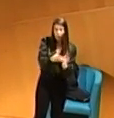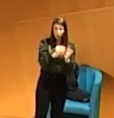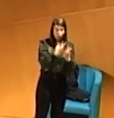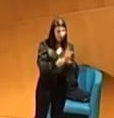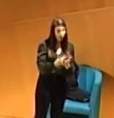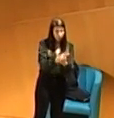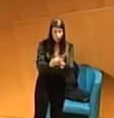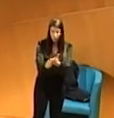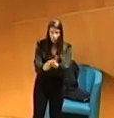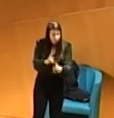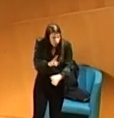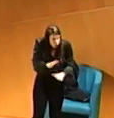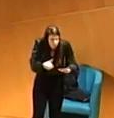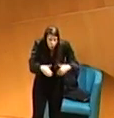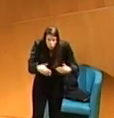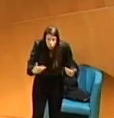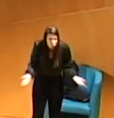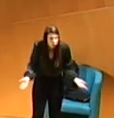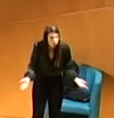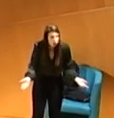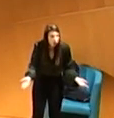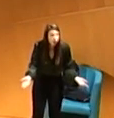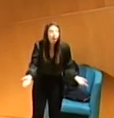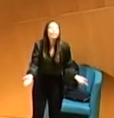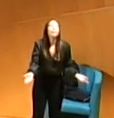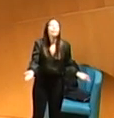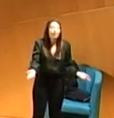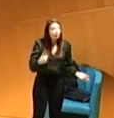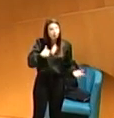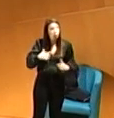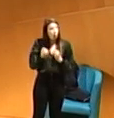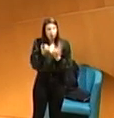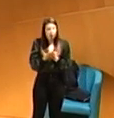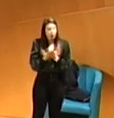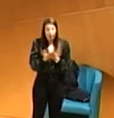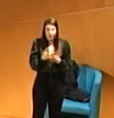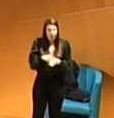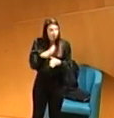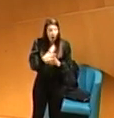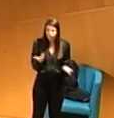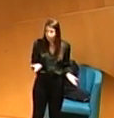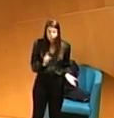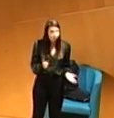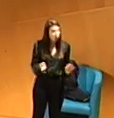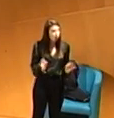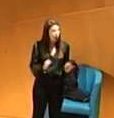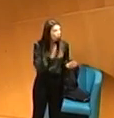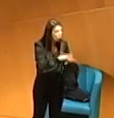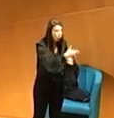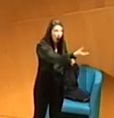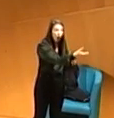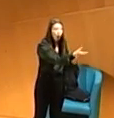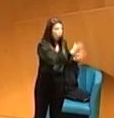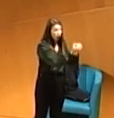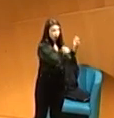marche. Et vous voyez, j'ai eu besoin de leur compétence pour apaiser cette obsession qu'elle avait de la fusée